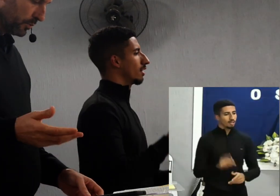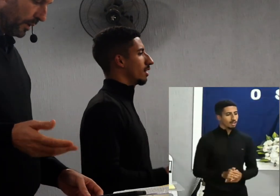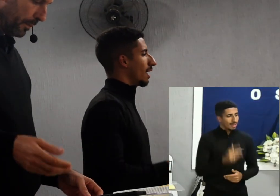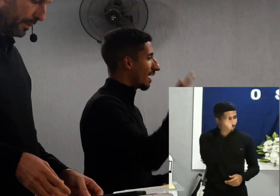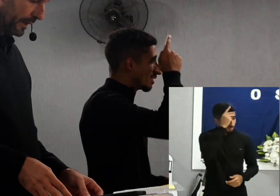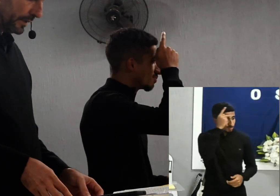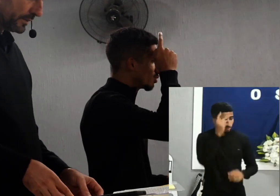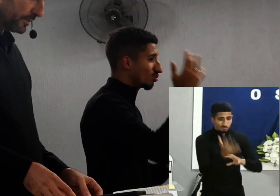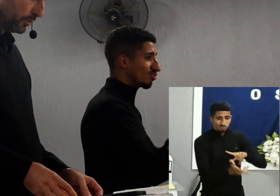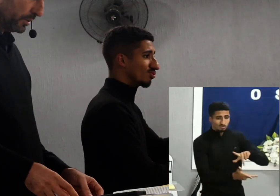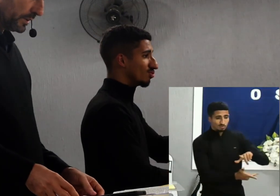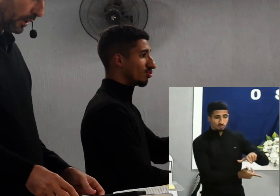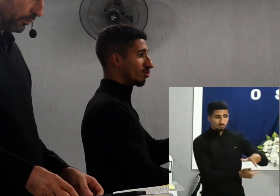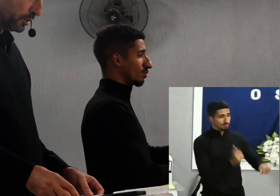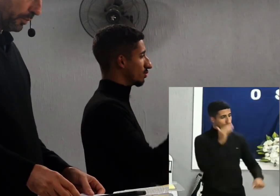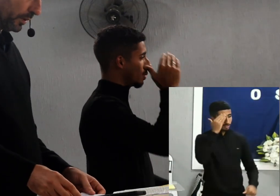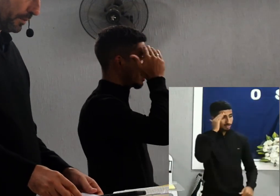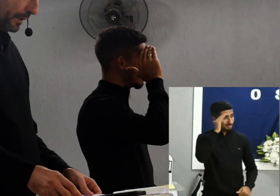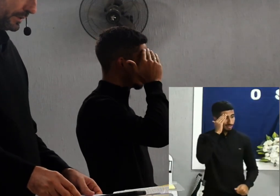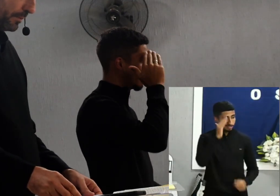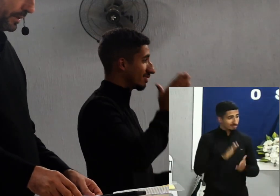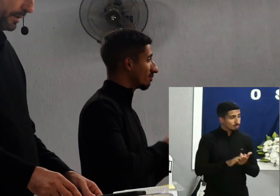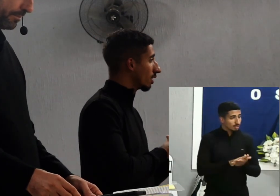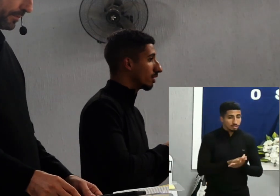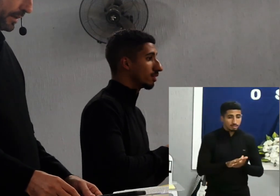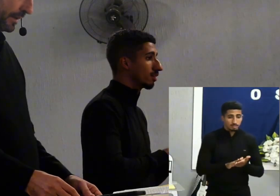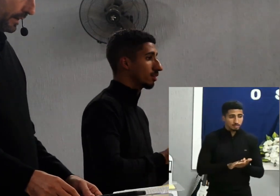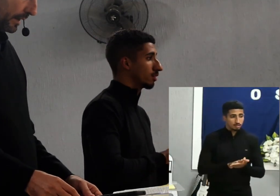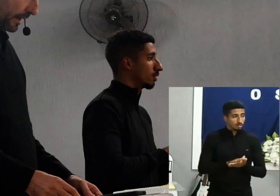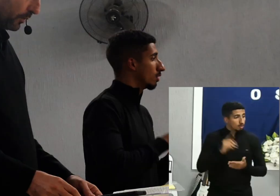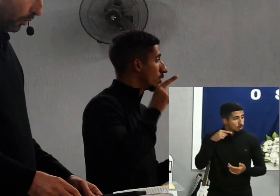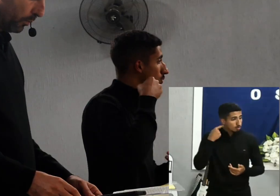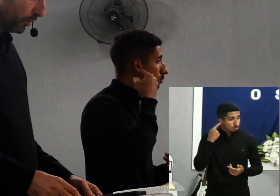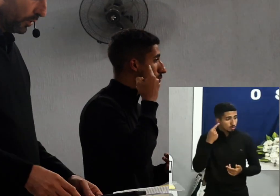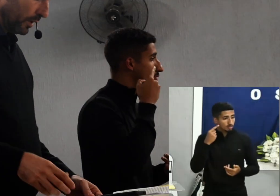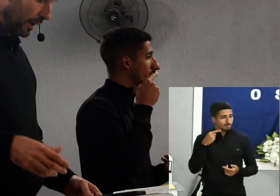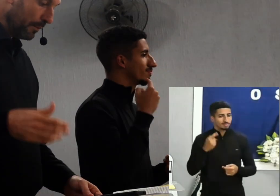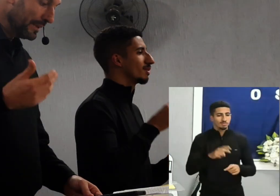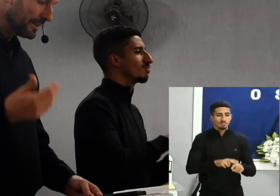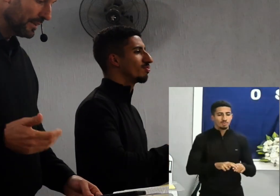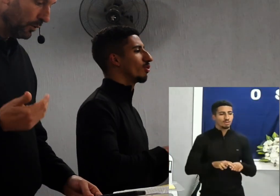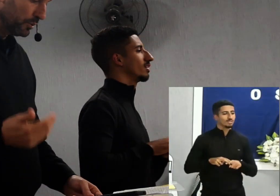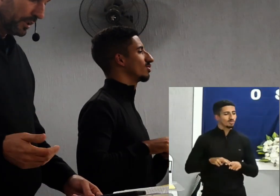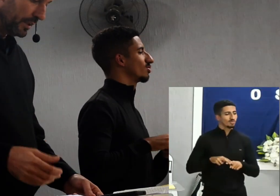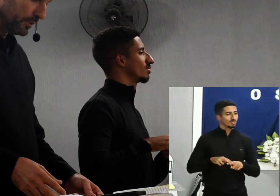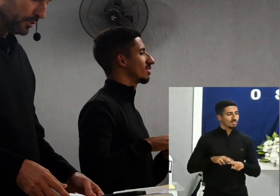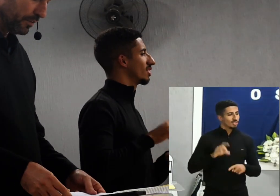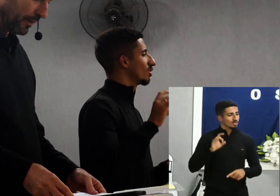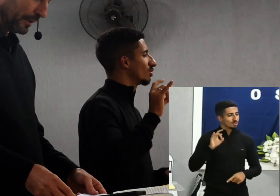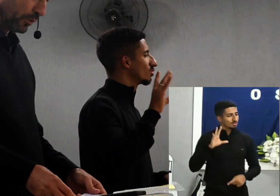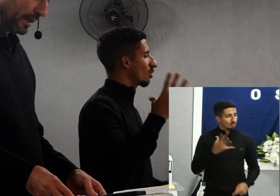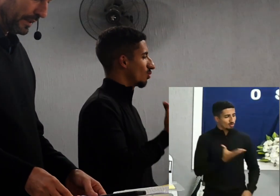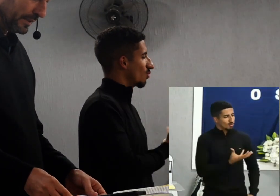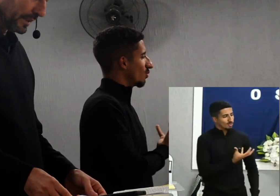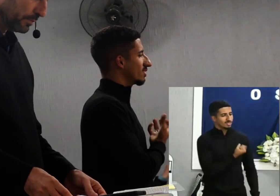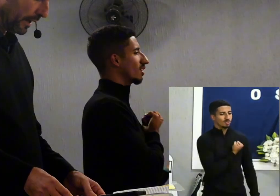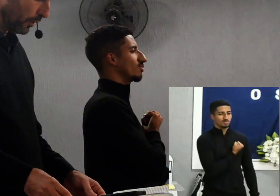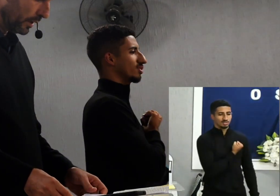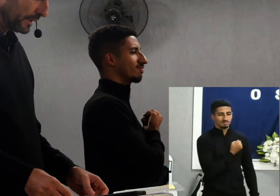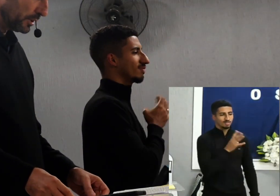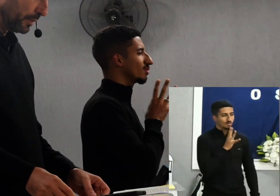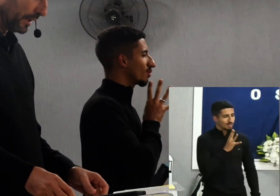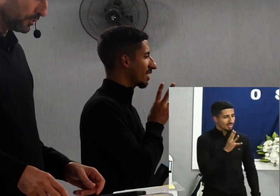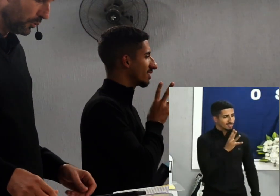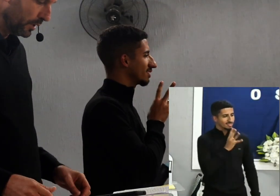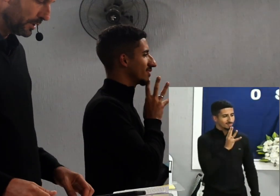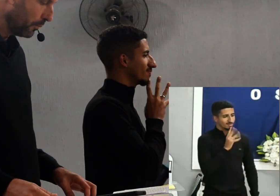Por isso, apenas os salvos podem perceber como a missão de Cristo de fato realiza as